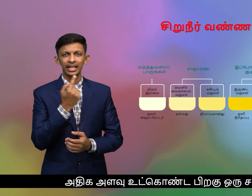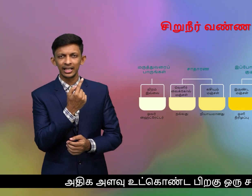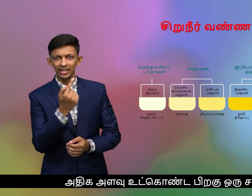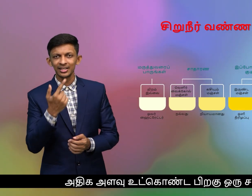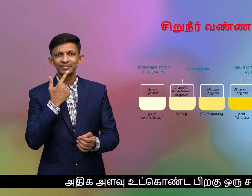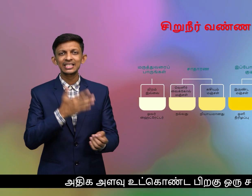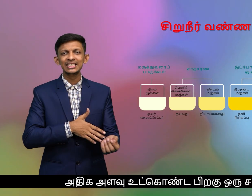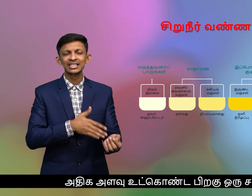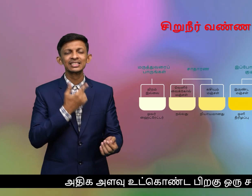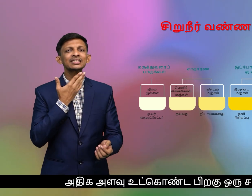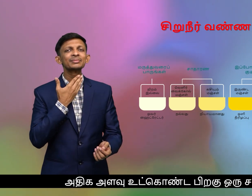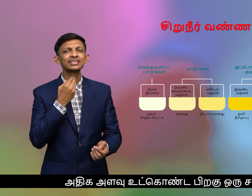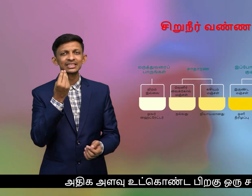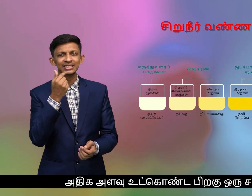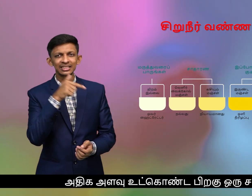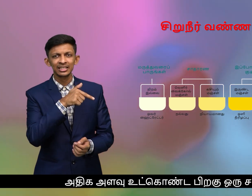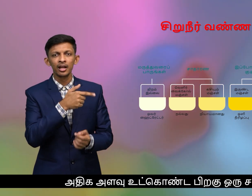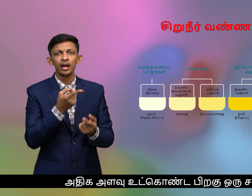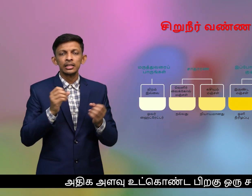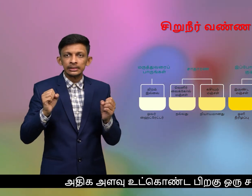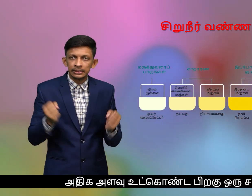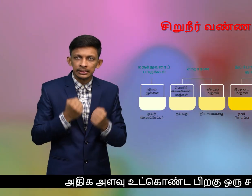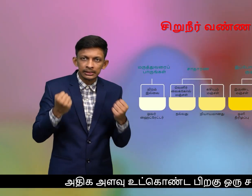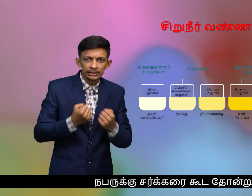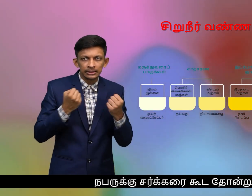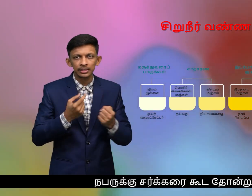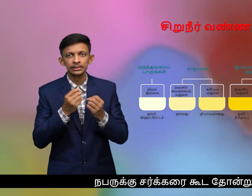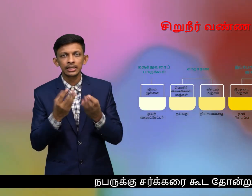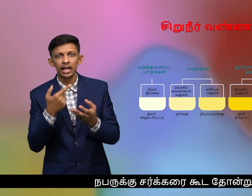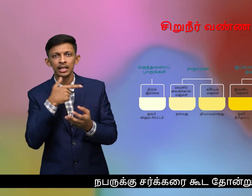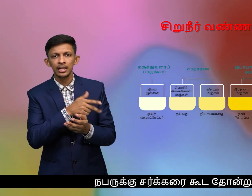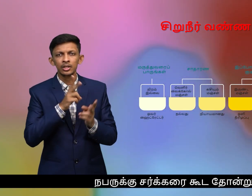அதிக அளவு உட்கொண்ட பிறகு ஒரு சாதாரண நபருக்கு சர்க்கரை கூட தோன்றும்.